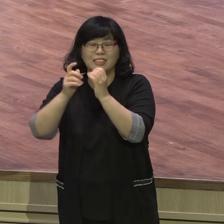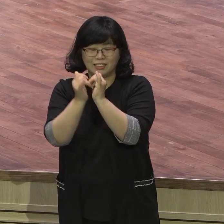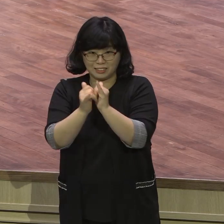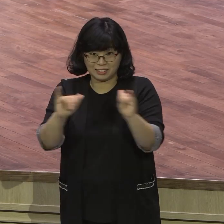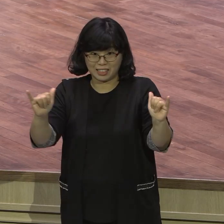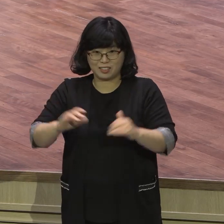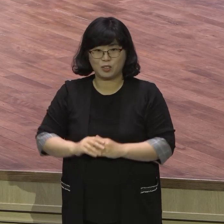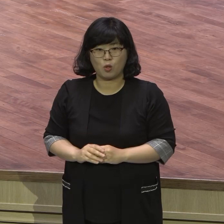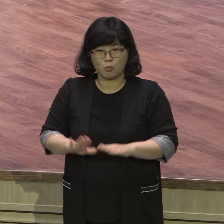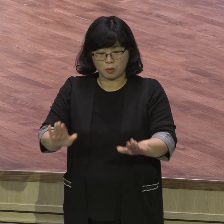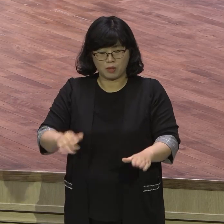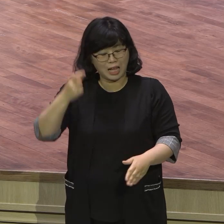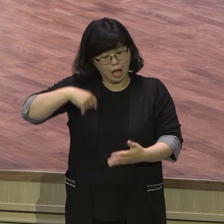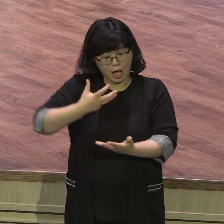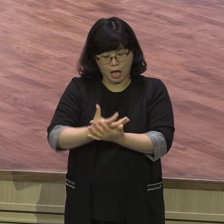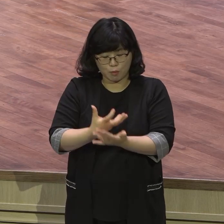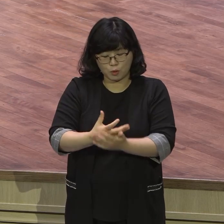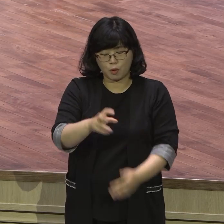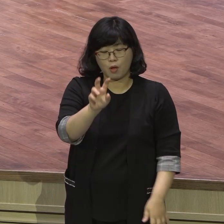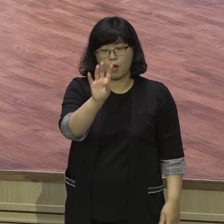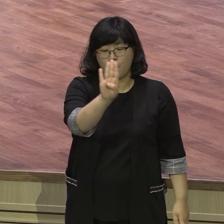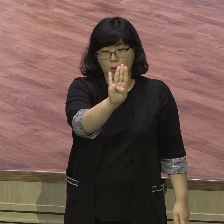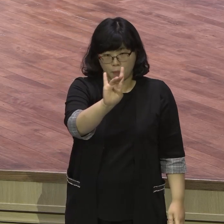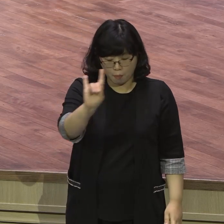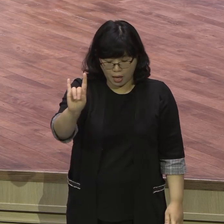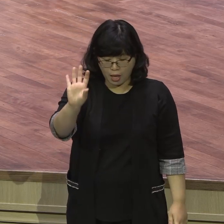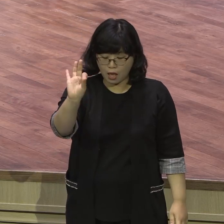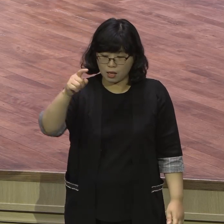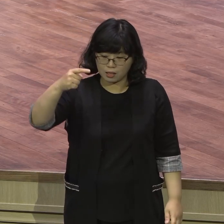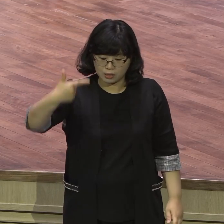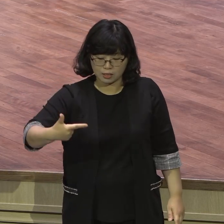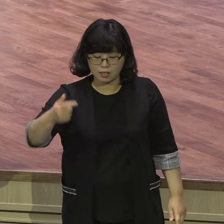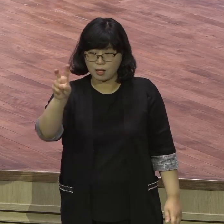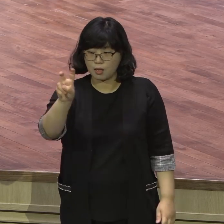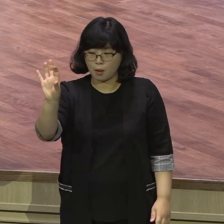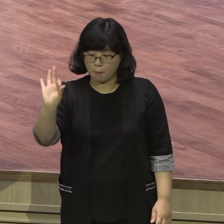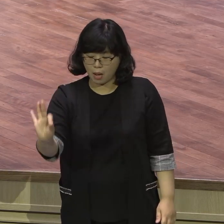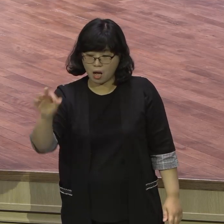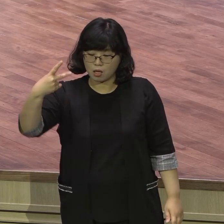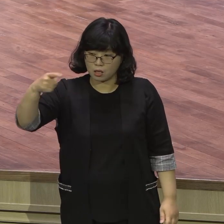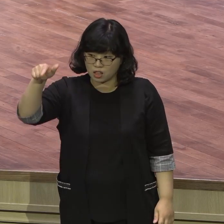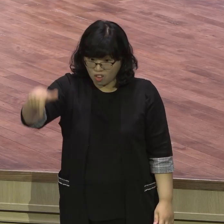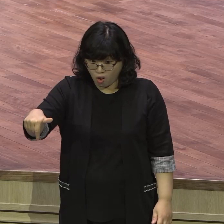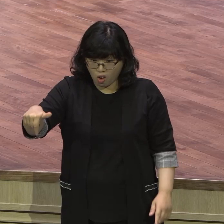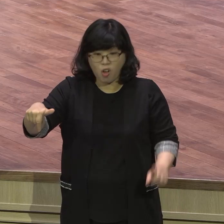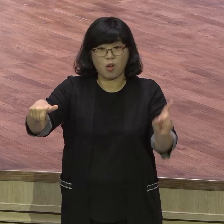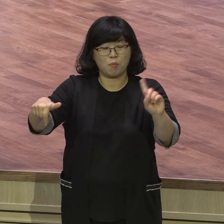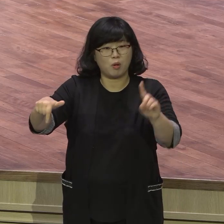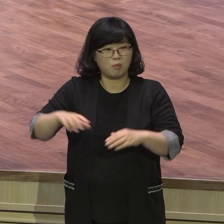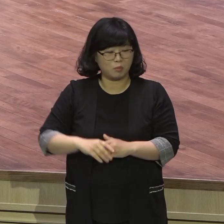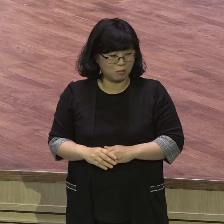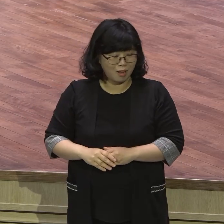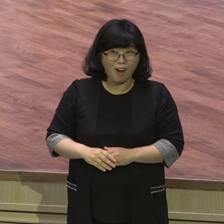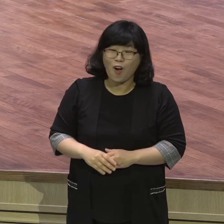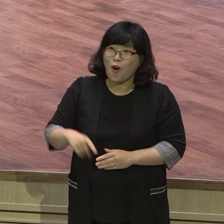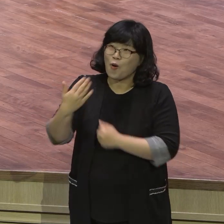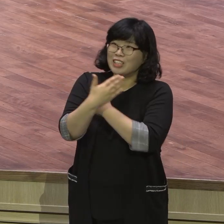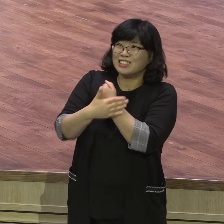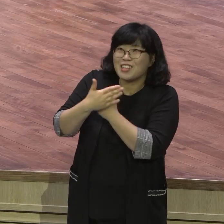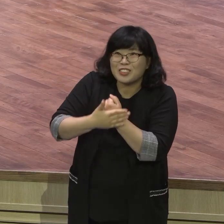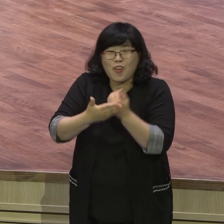말이 있죠. 문자적으로 말하면 남한테 언덕을 많이 입었는데 그걸 저버리는 사람.